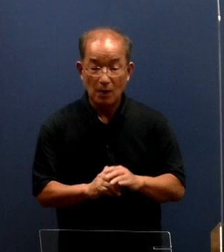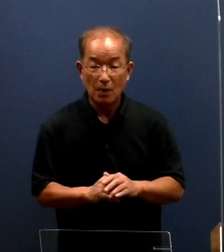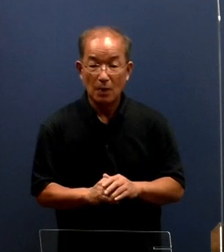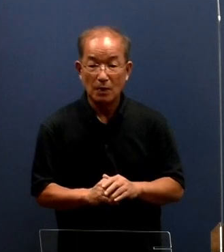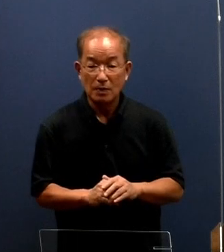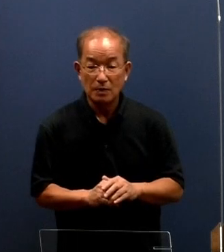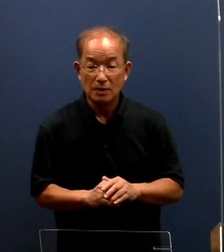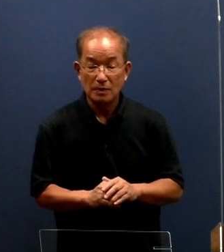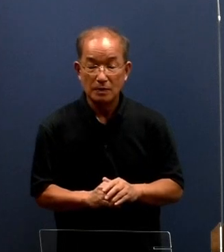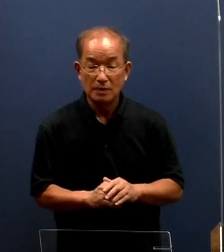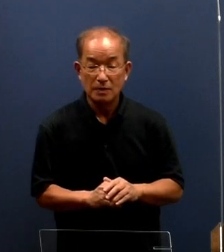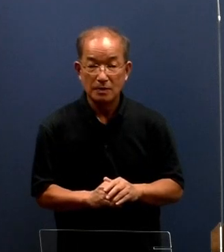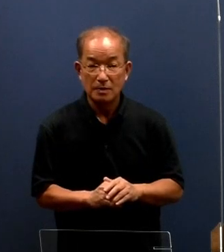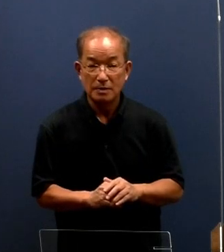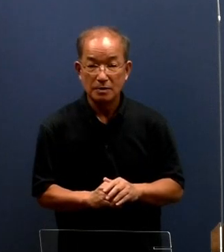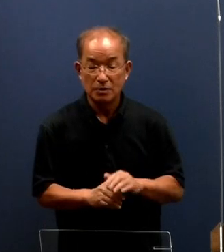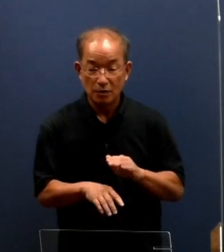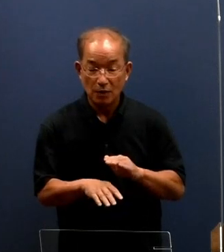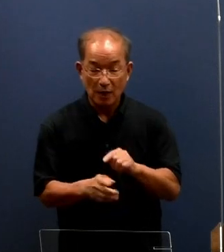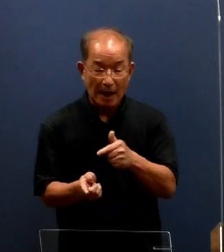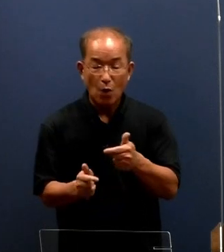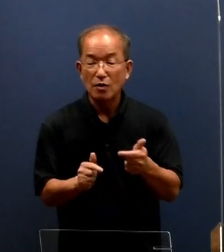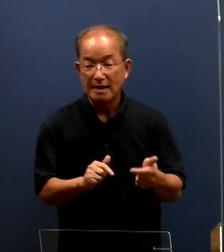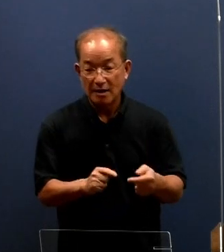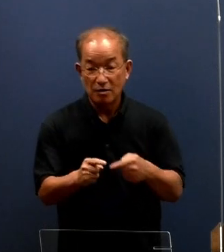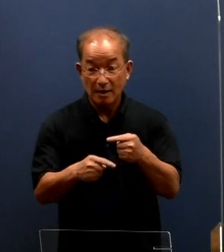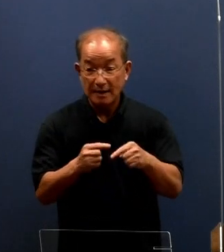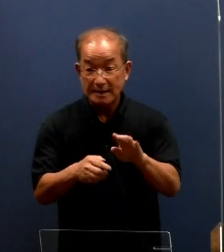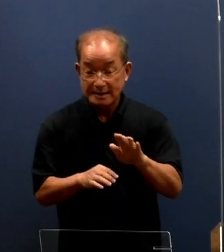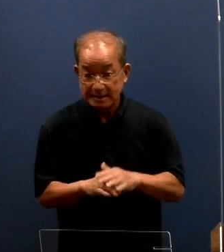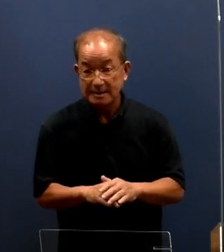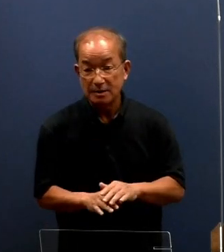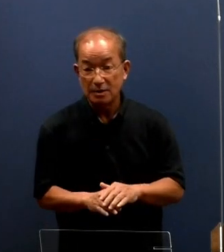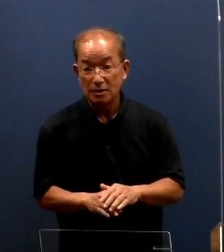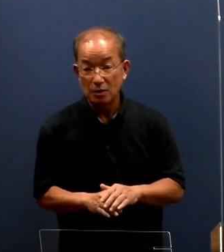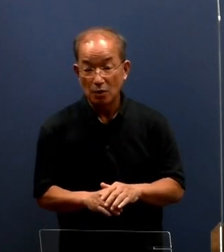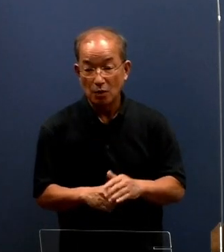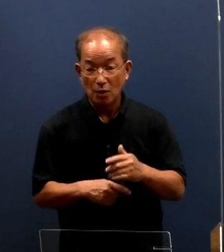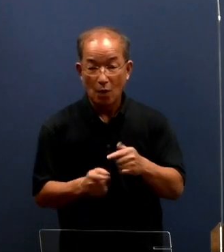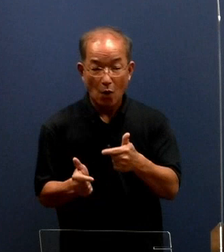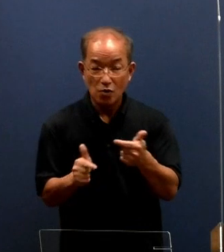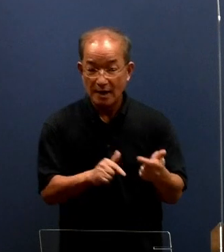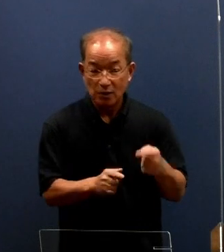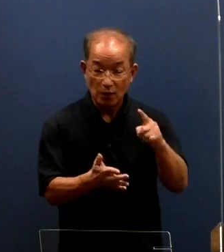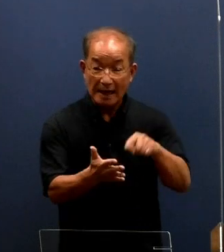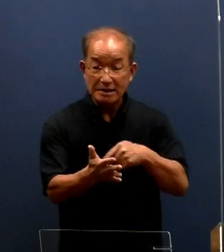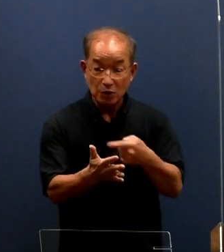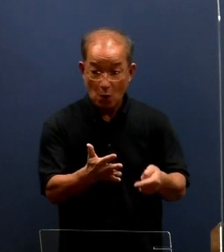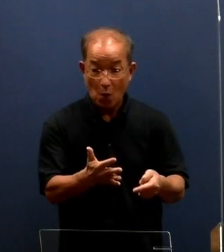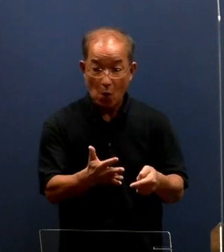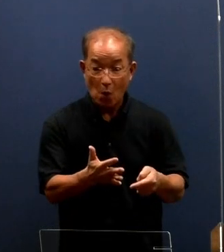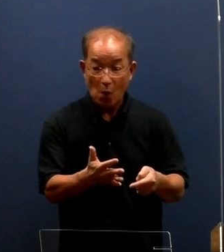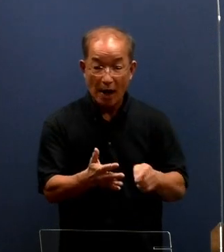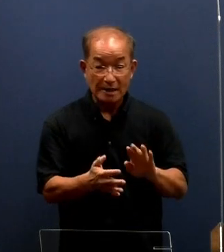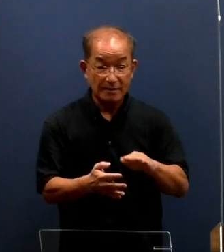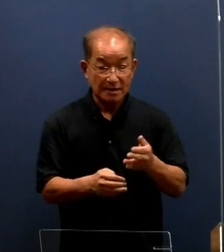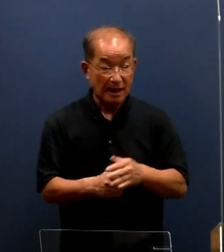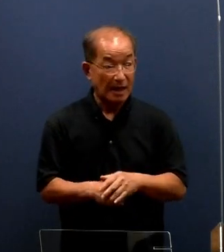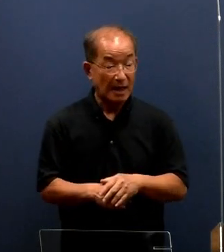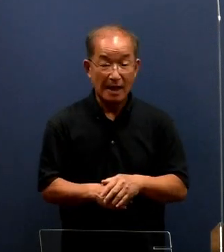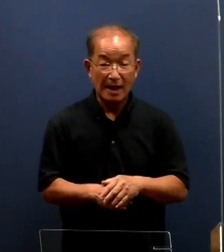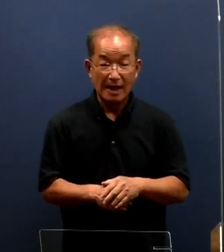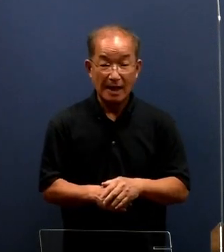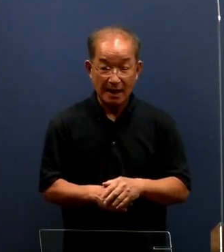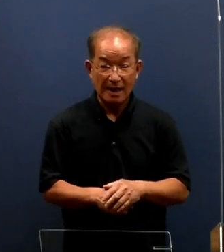の備蓄などを求められたところですけれども、その後、この、遅れの解消というのは見られてますでしょうか。 それは、担当課に